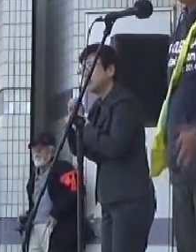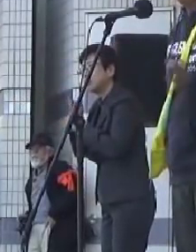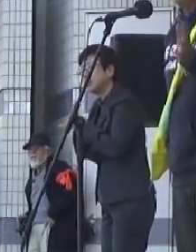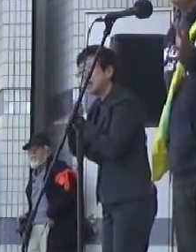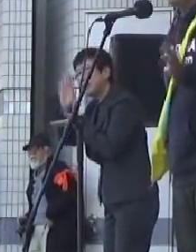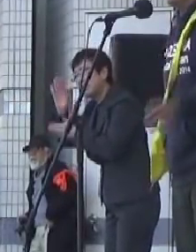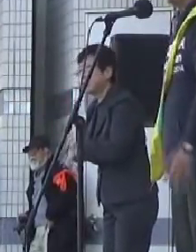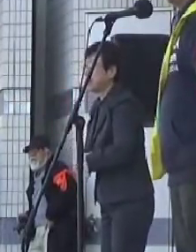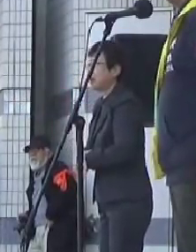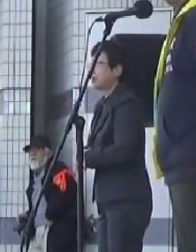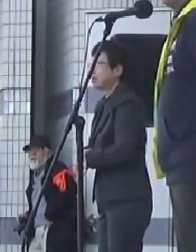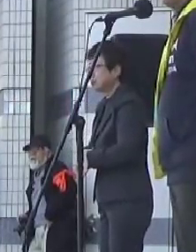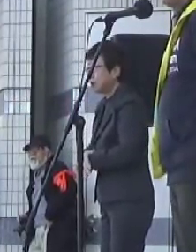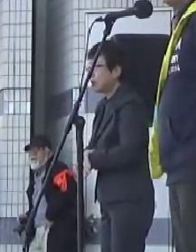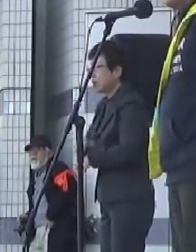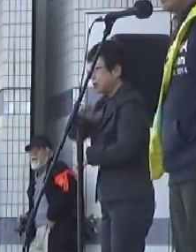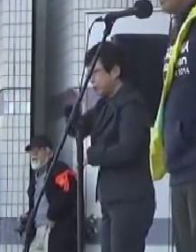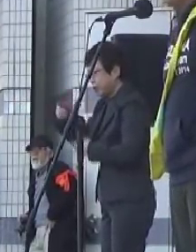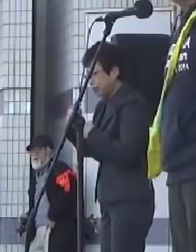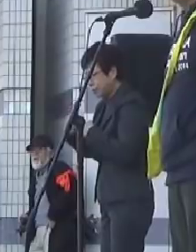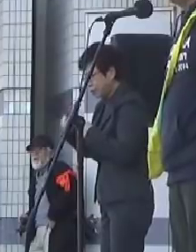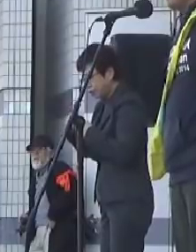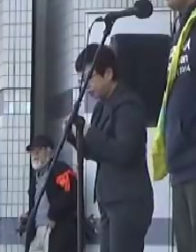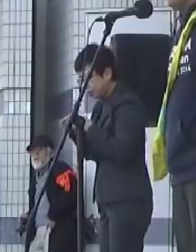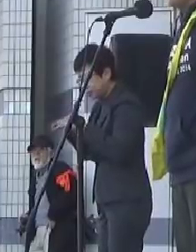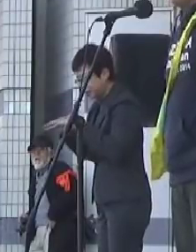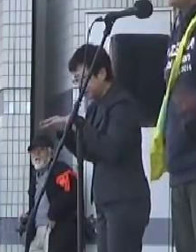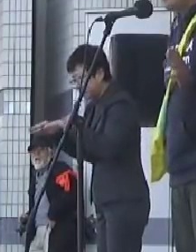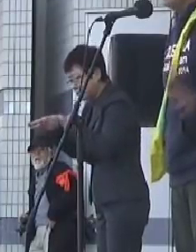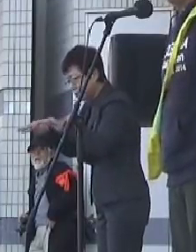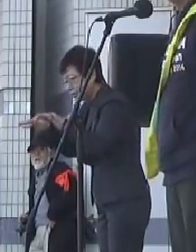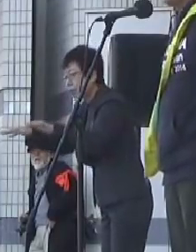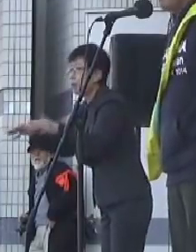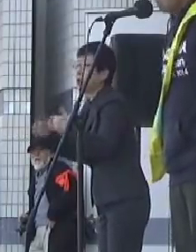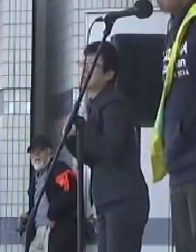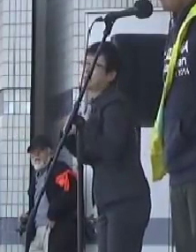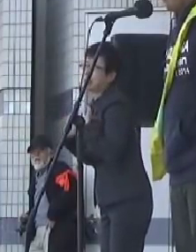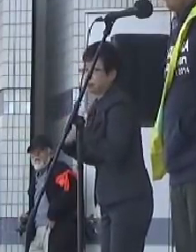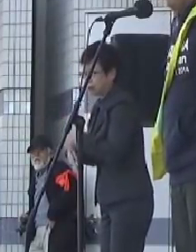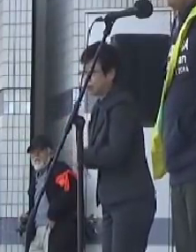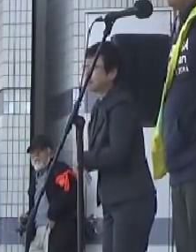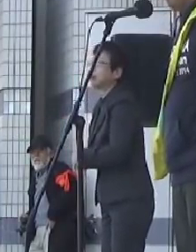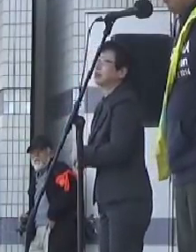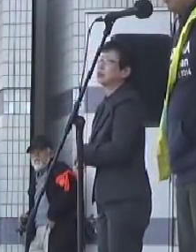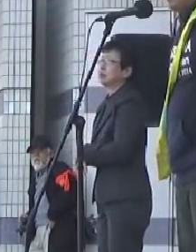はそういうふうにやっていかないと絶対に止まりません。廃炉になりません。